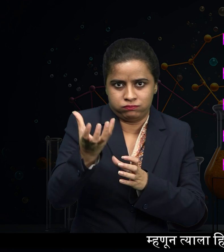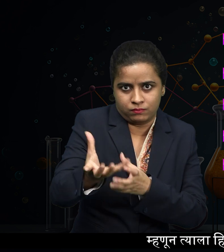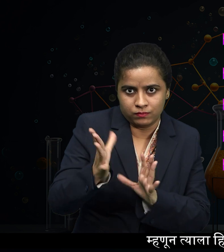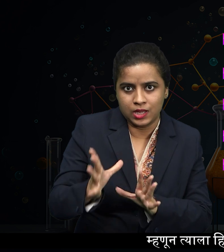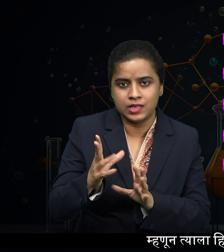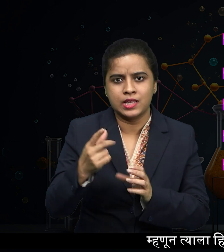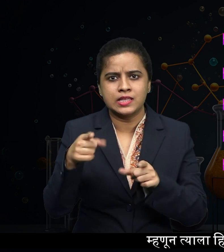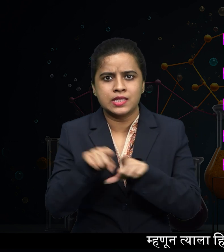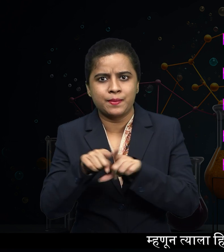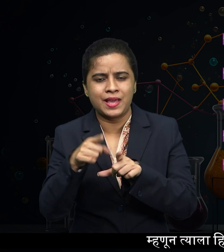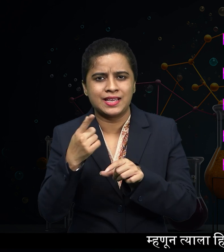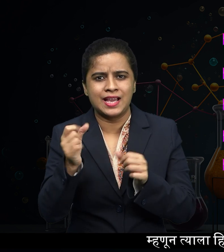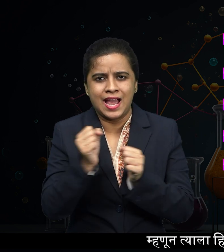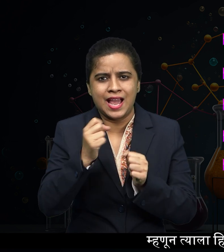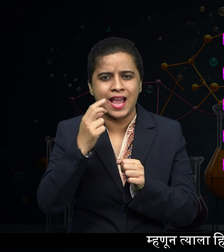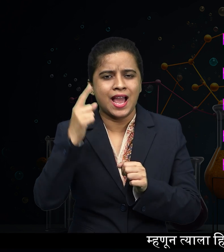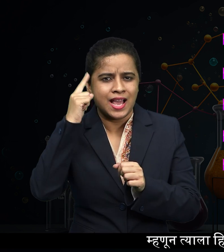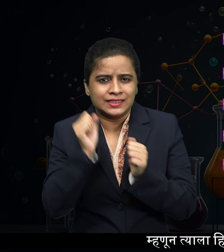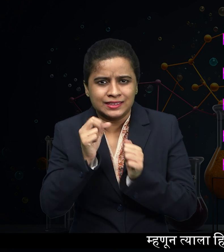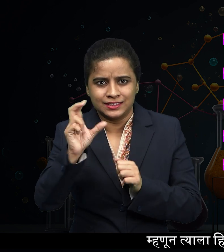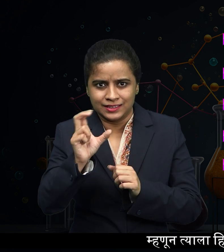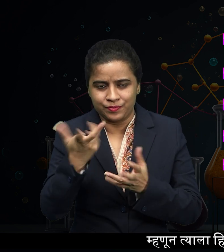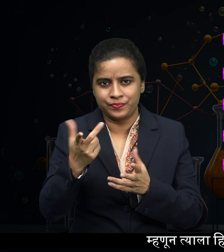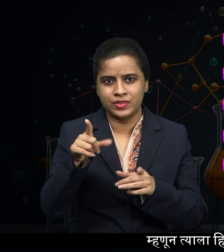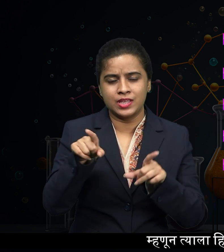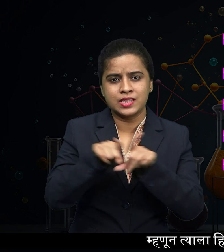म्हणून त्याला हिमनदी ॲसिटिक ॲसिड म्हणतात.